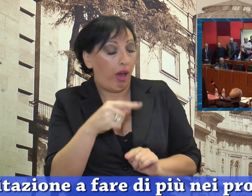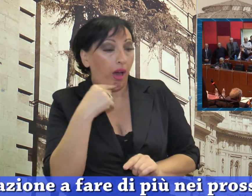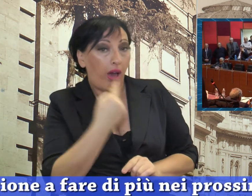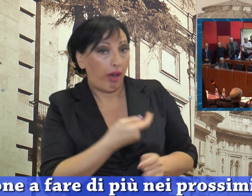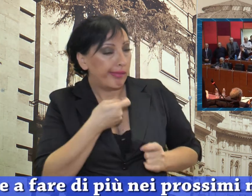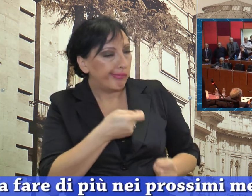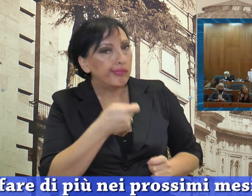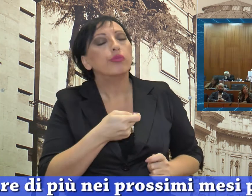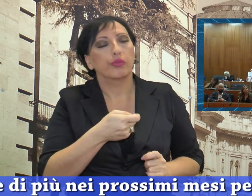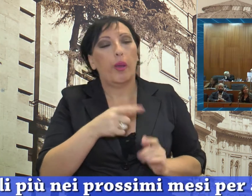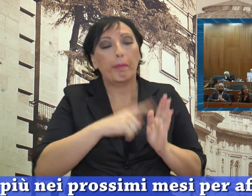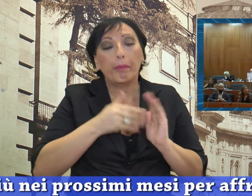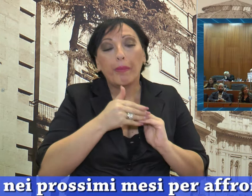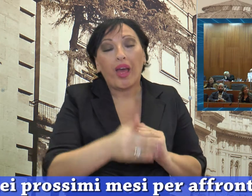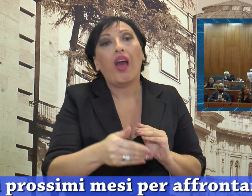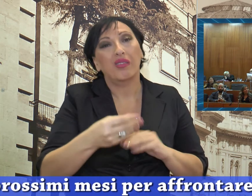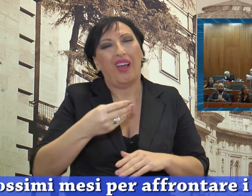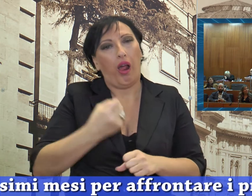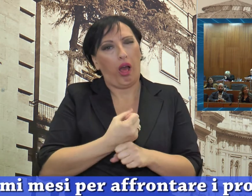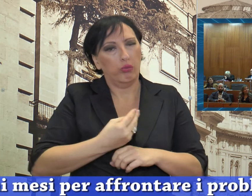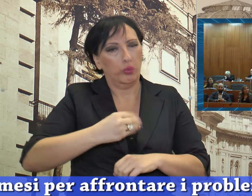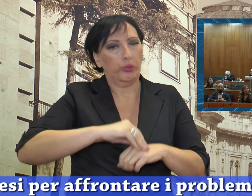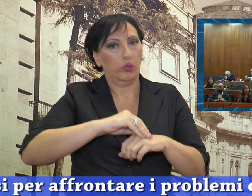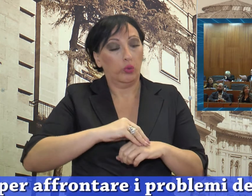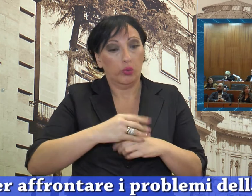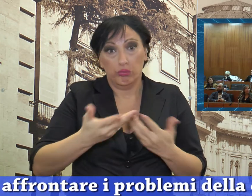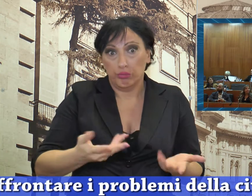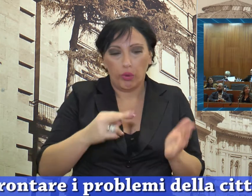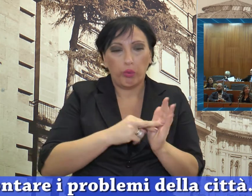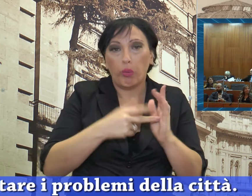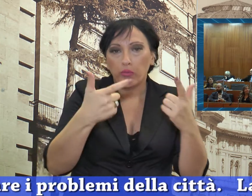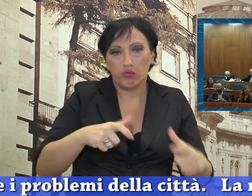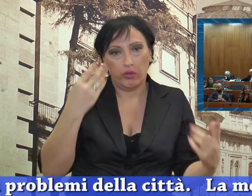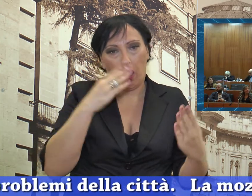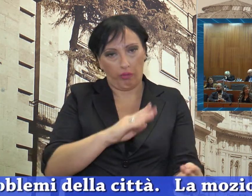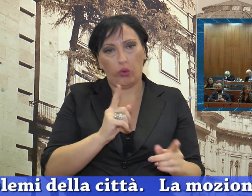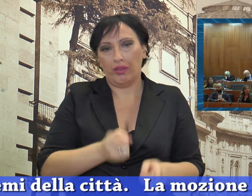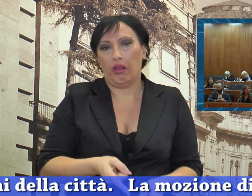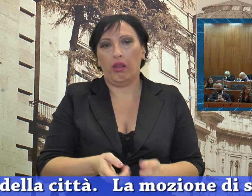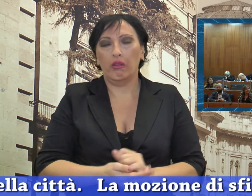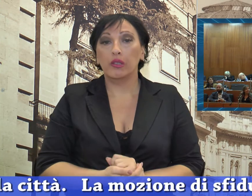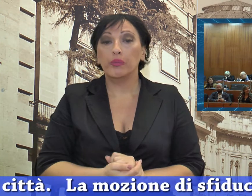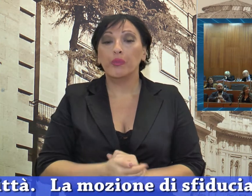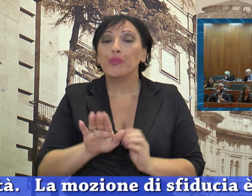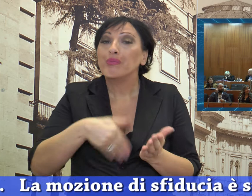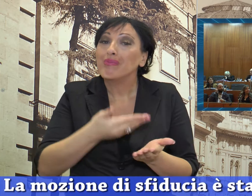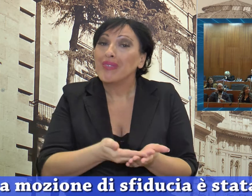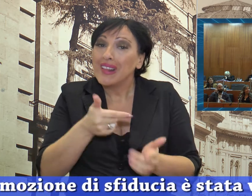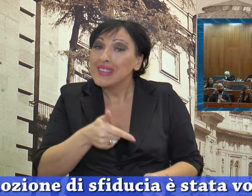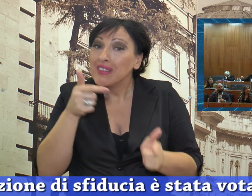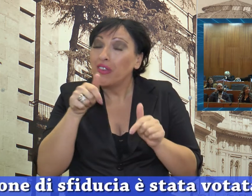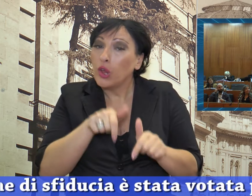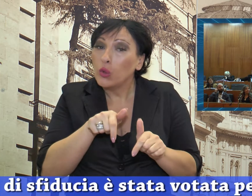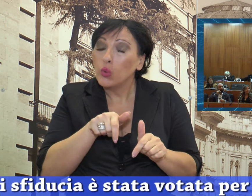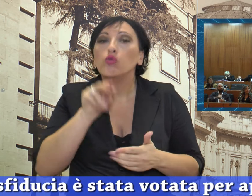fare di più nei prossimi mesi per affrontare i problemi della città. La mozione di sfiducia è